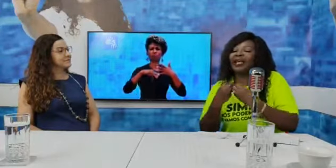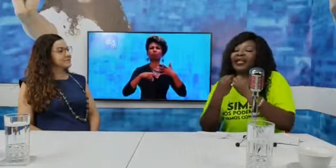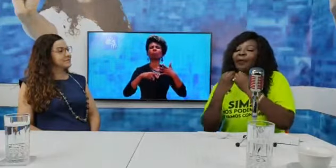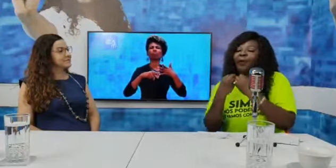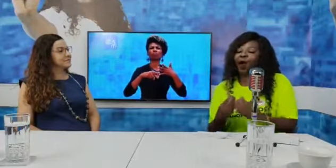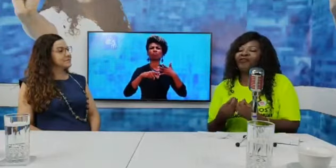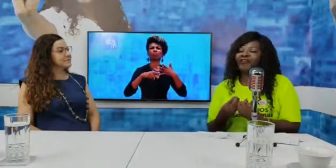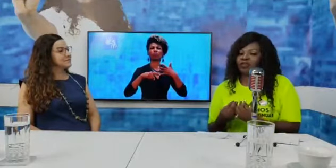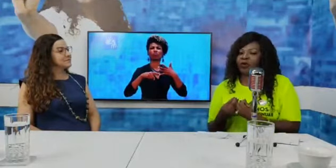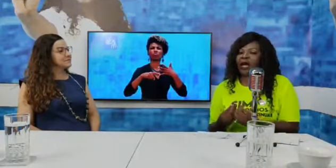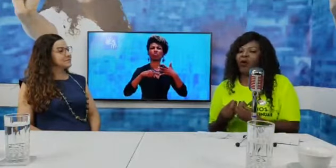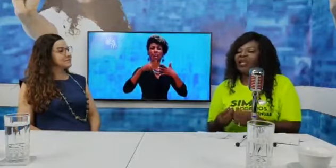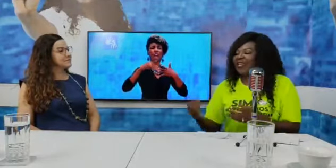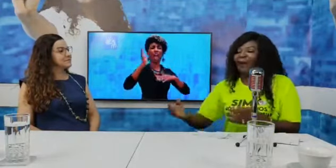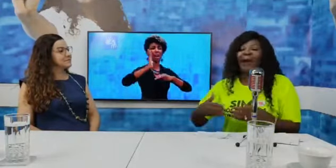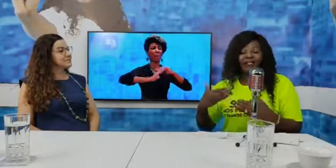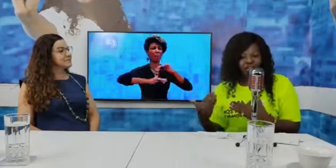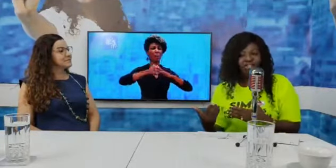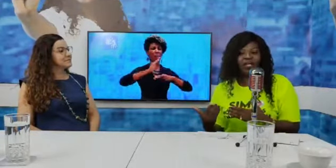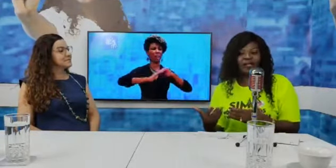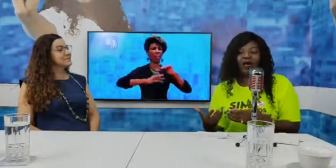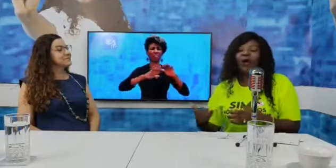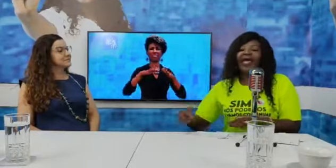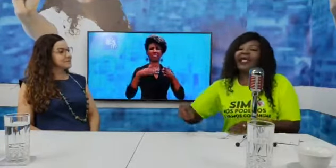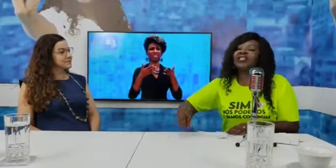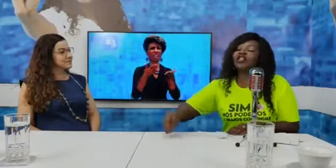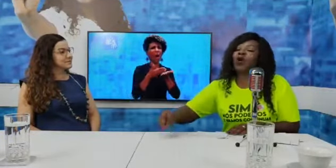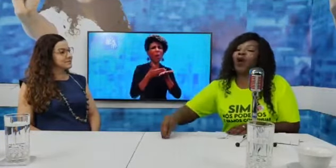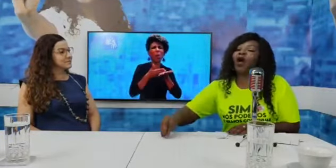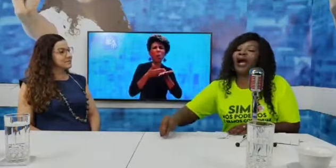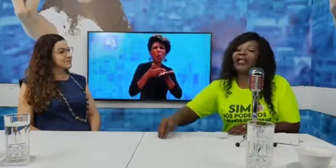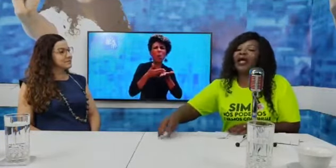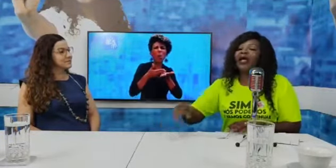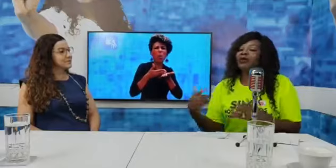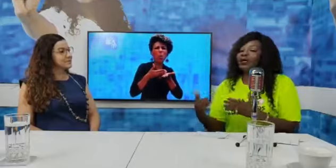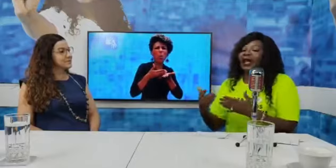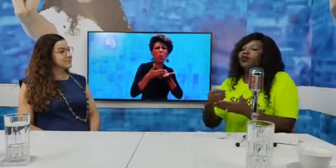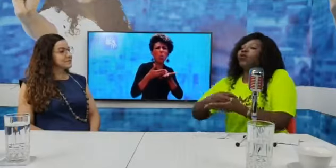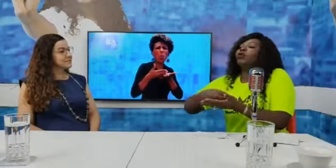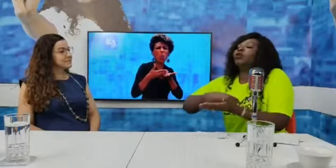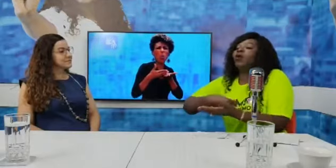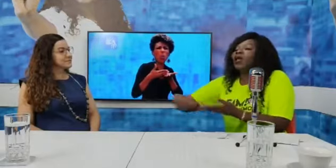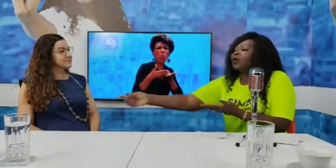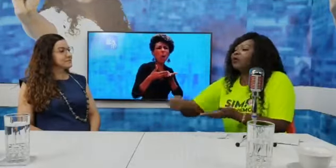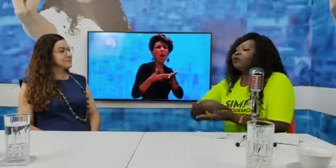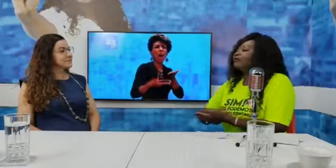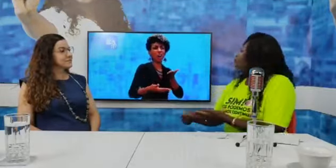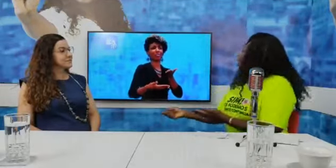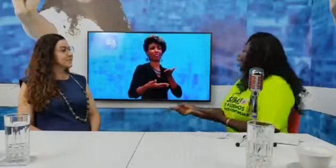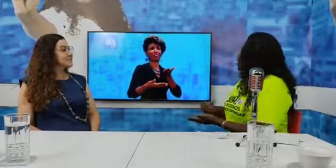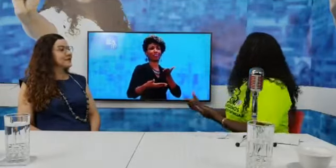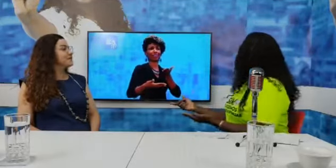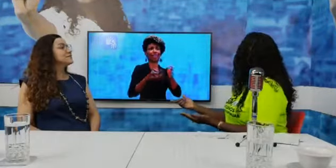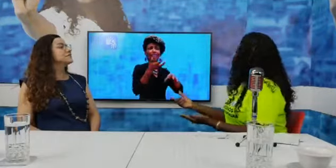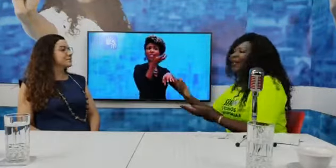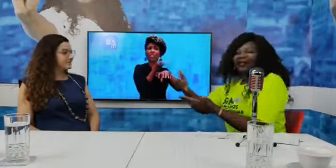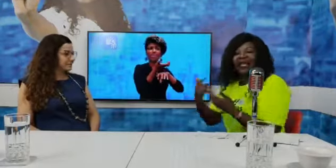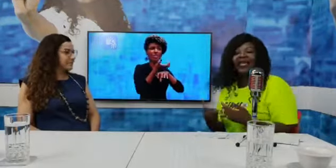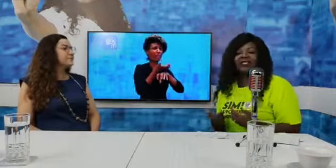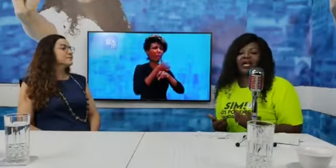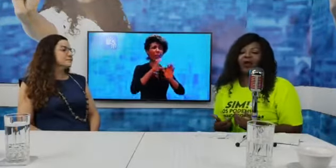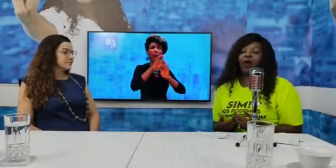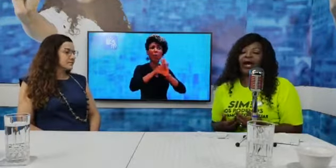uma técnica profissional, que a partir de então ela seja colocada no currículo. Ela seja